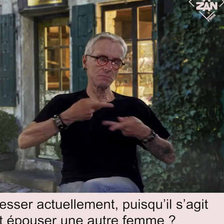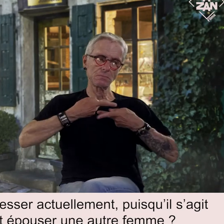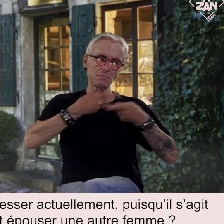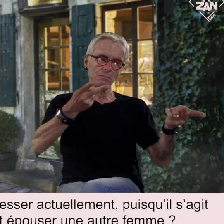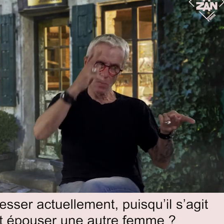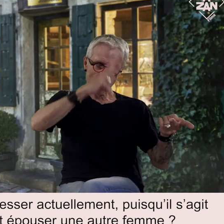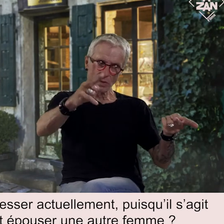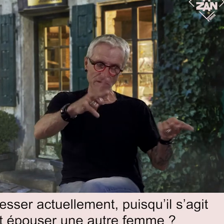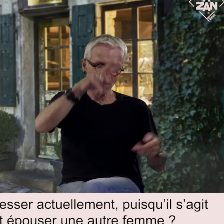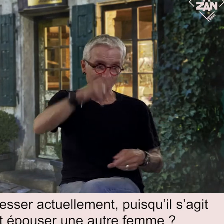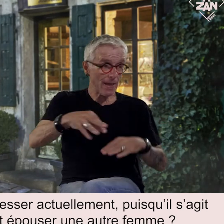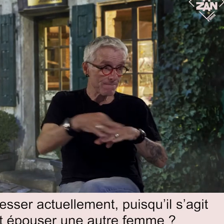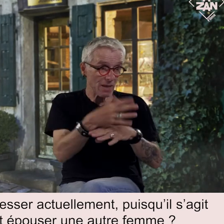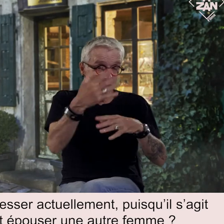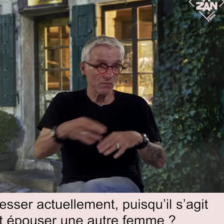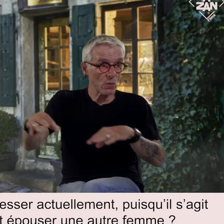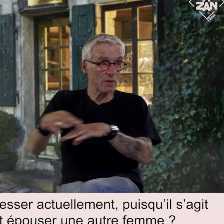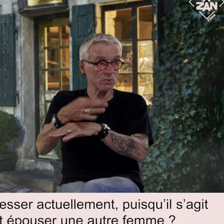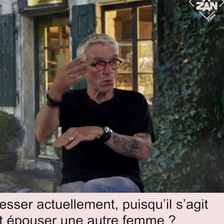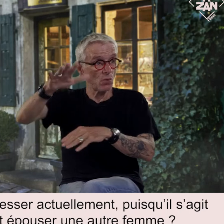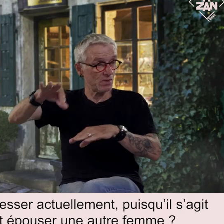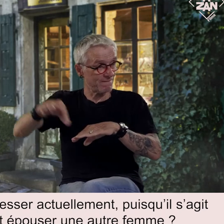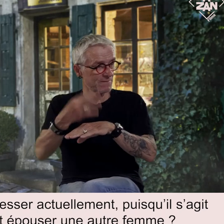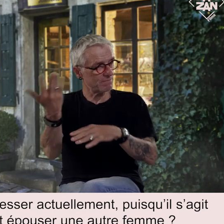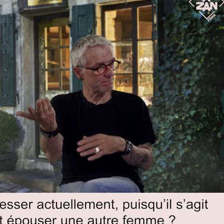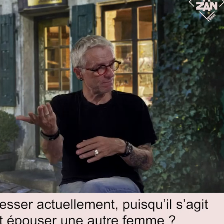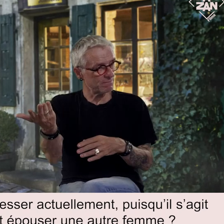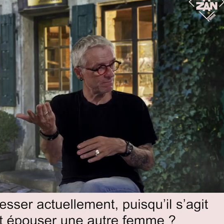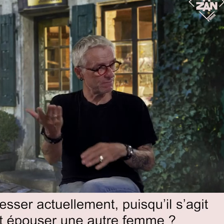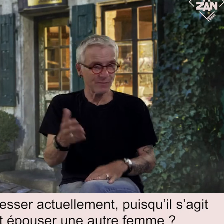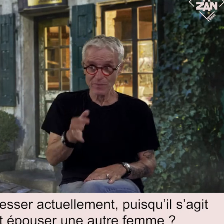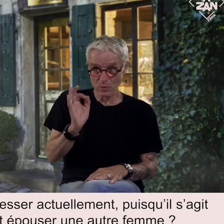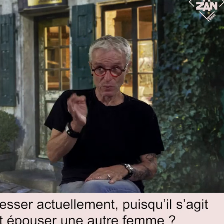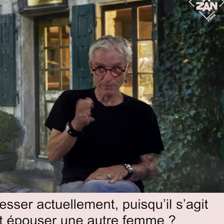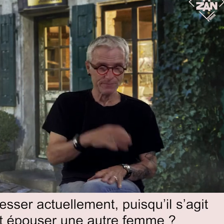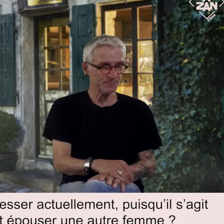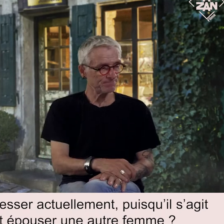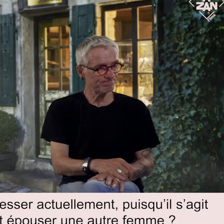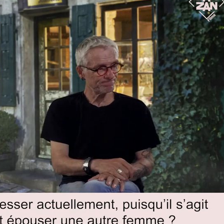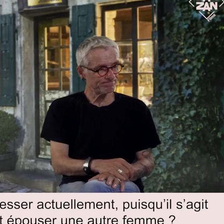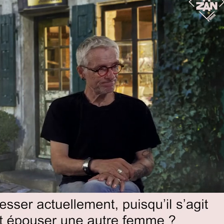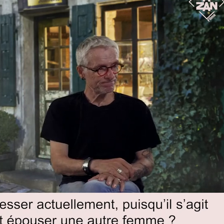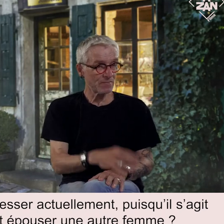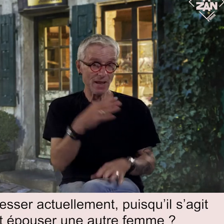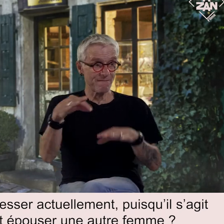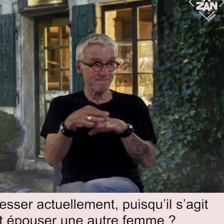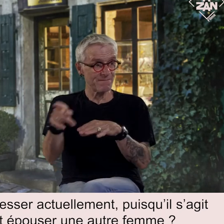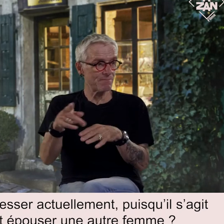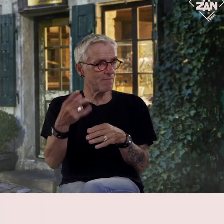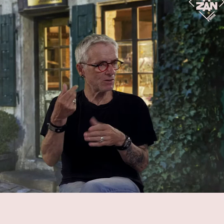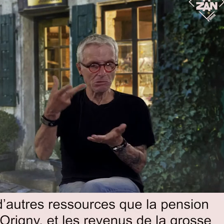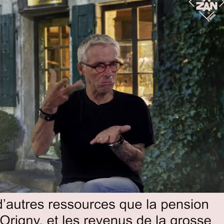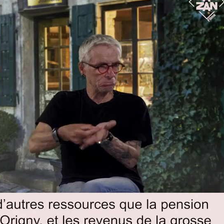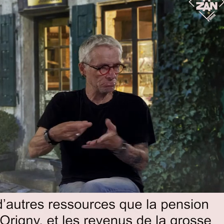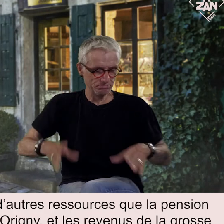Ainsi donc, votre mari veut épouser une autre femme. Oui. Cette femme n'a pas d'argent.